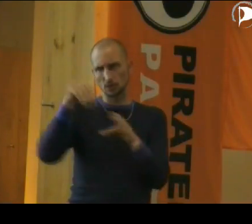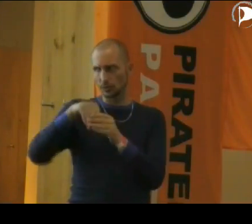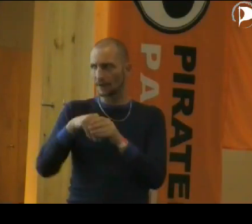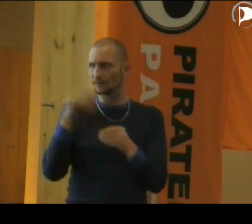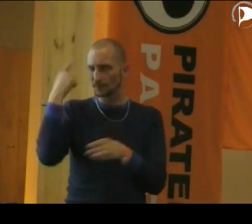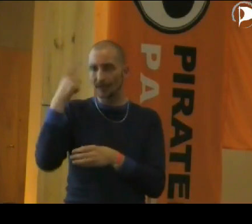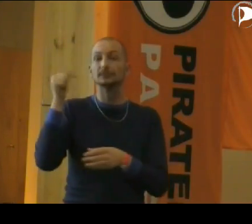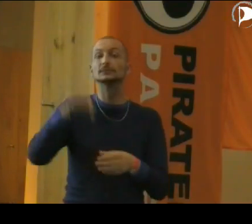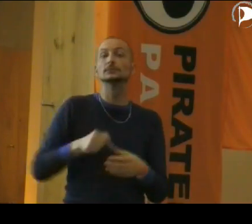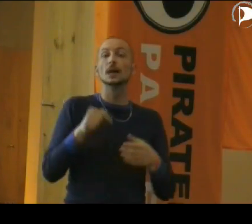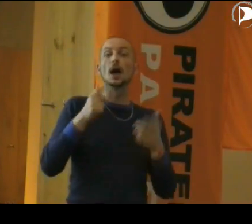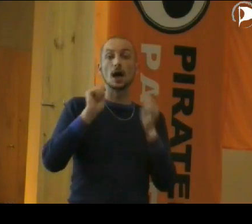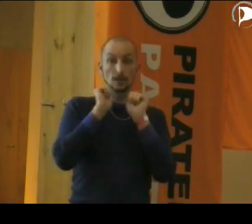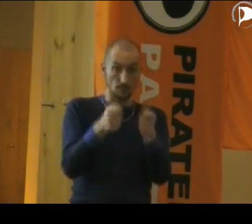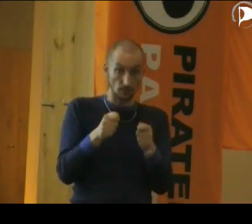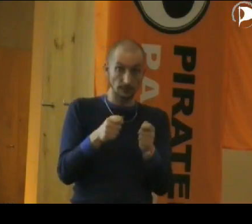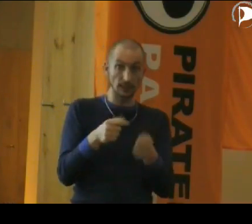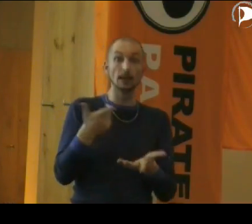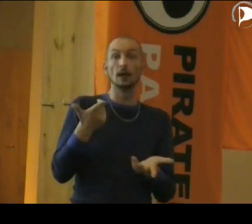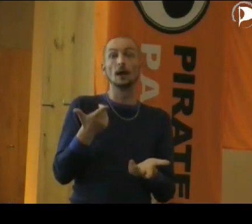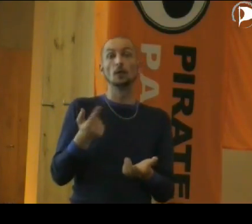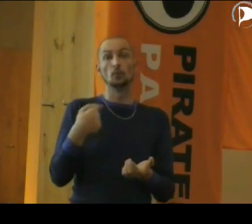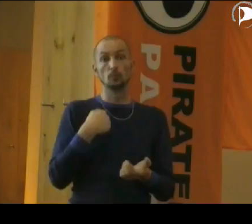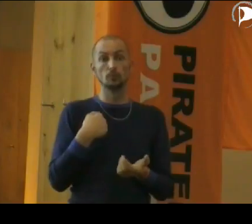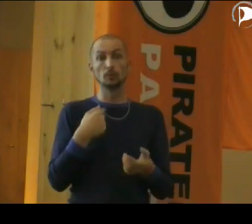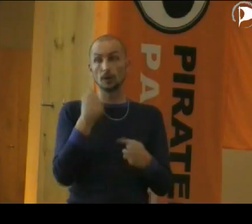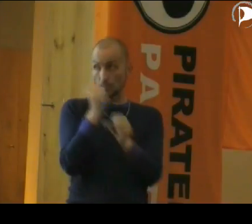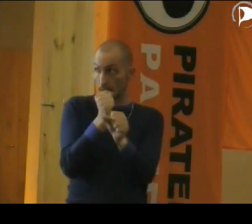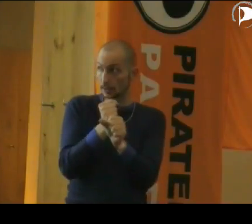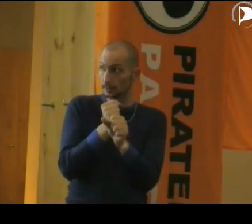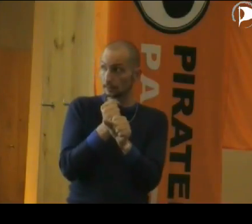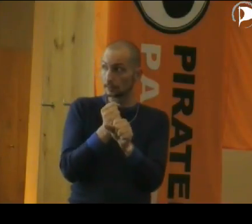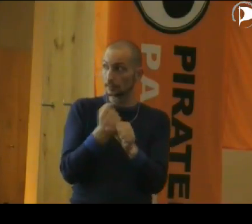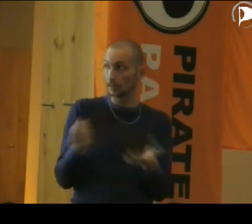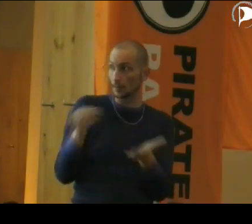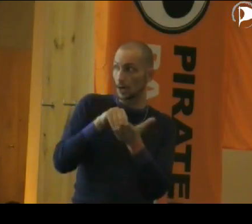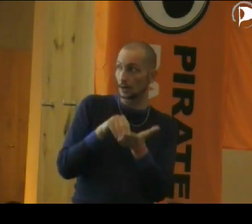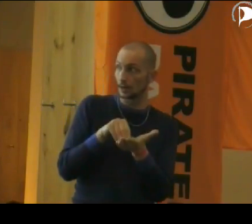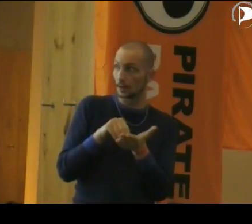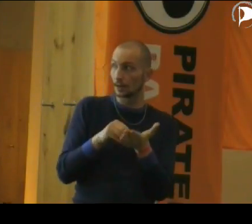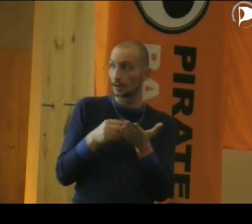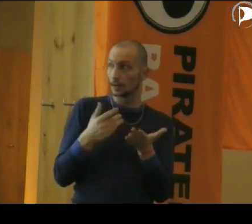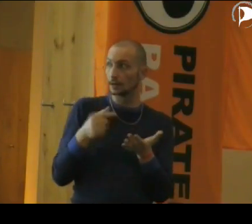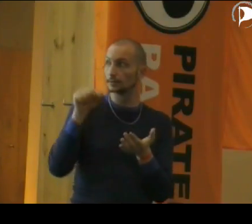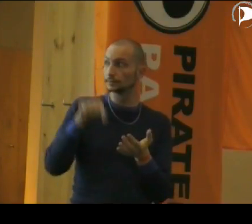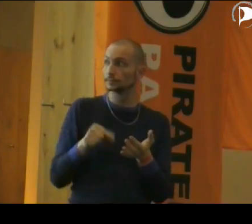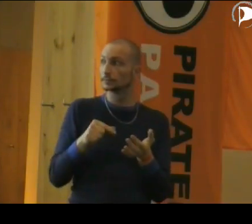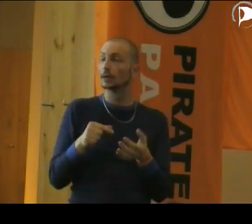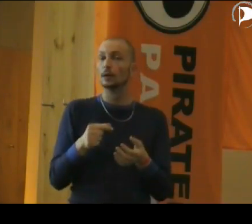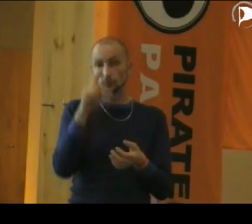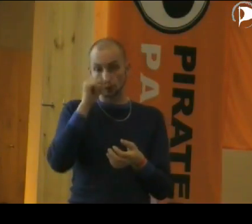angeboten brachen von dort in ein gefängnis im spiel halten bei uns jetzt sogar